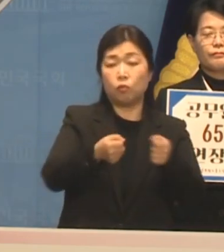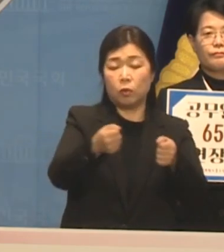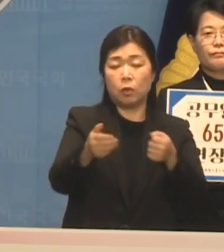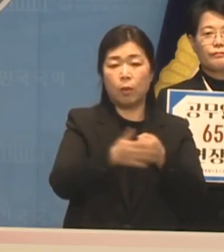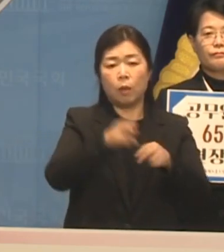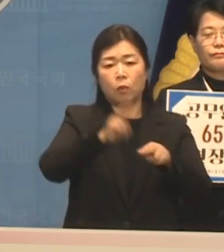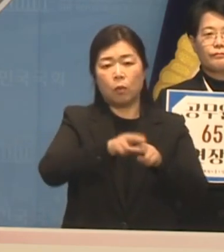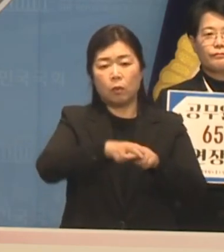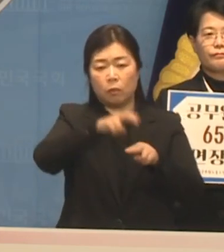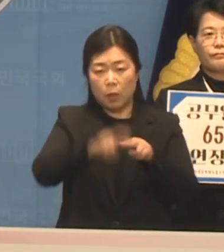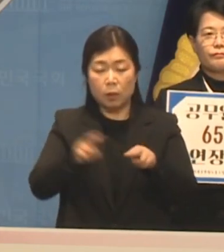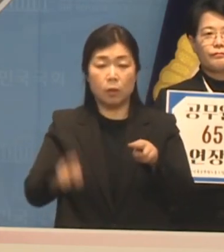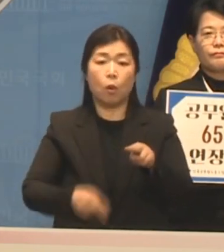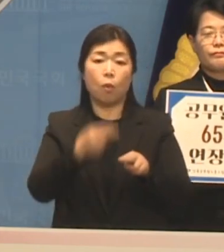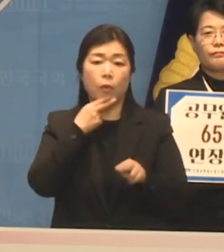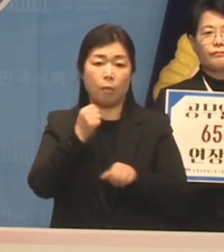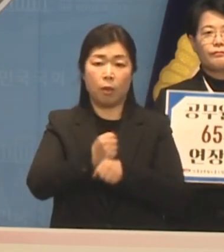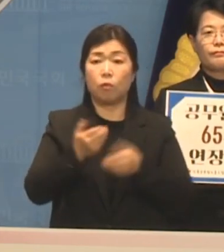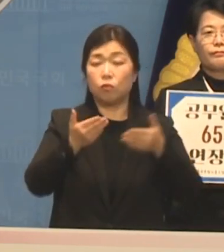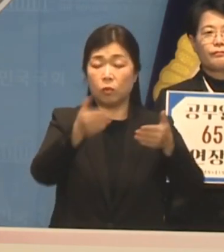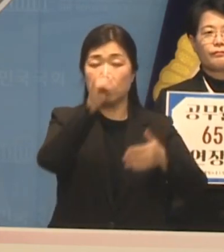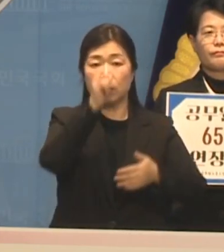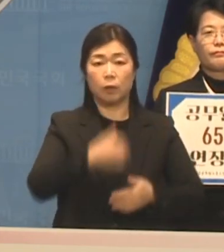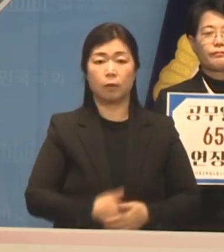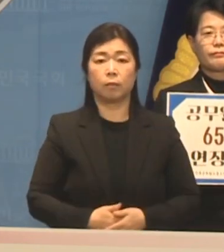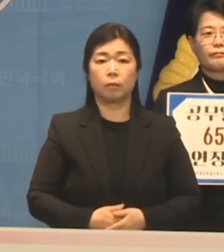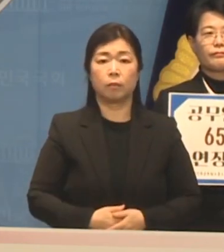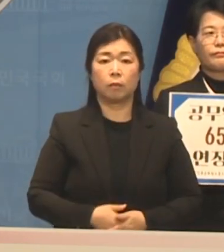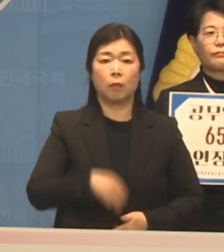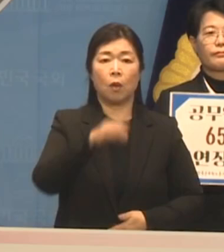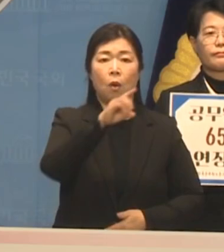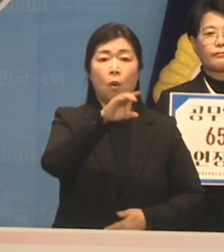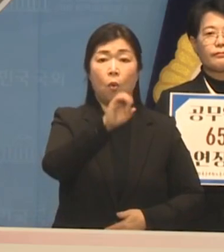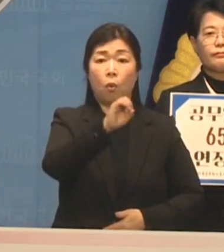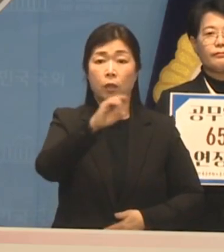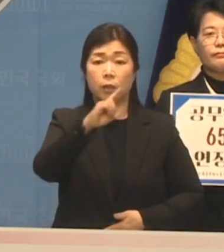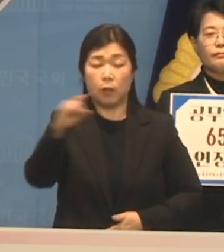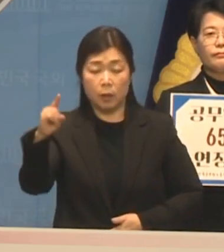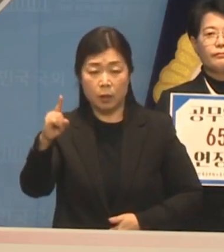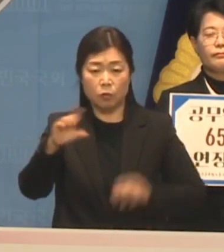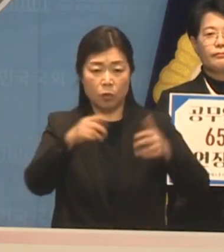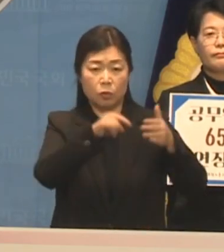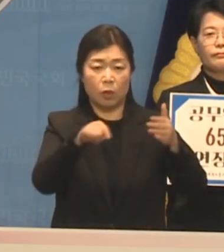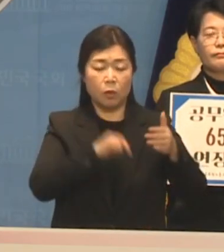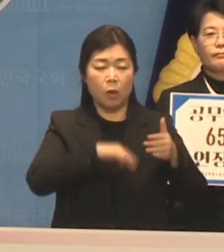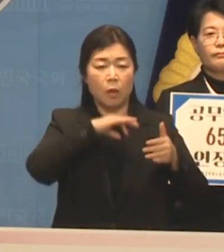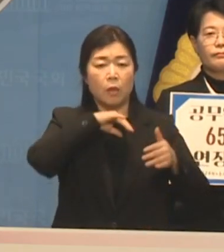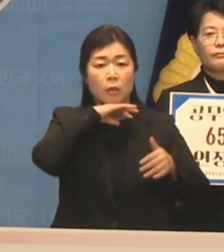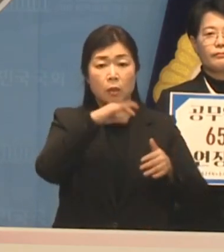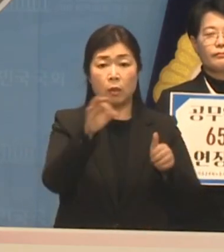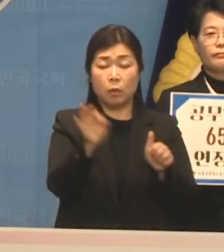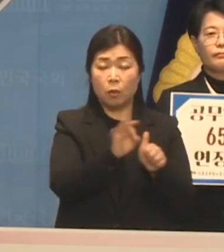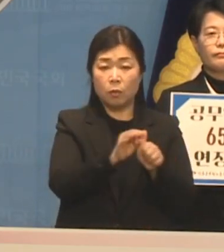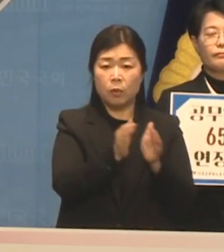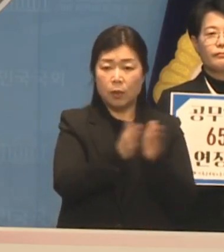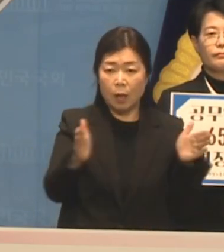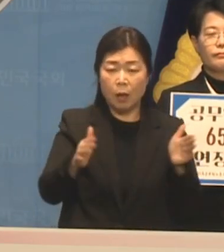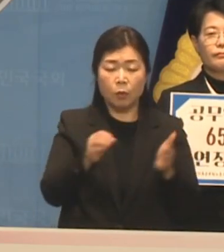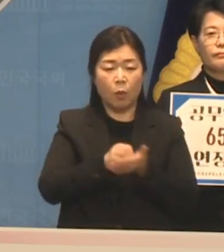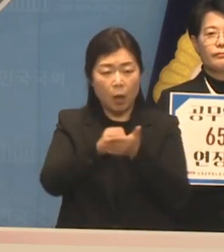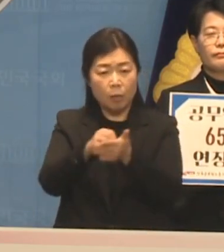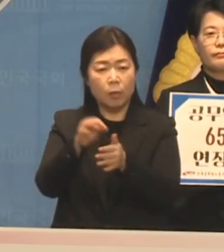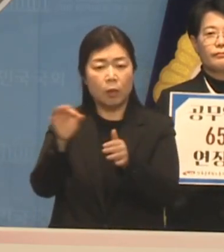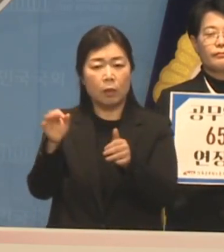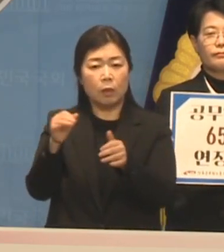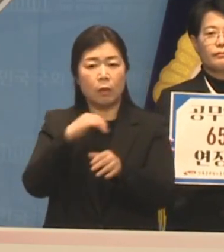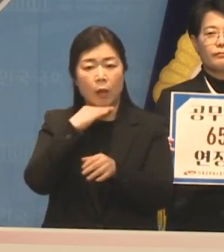방지 제도를 시행하고 있다. OECD 국가 중 연금 가입 연령과 연금 수급 개시 연령이 일치하지 않아 소득 공백이